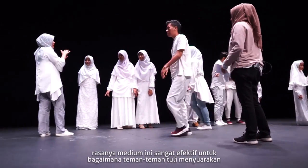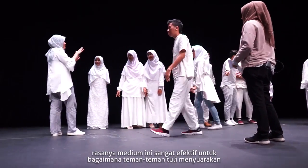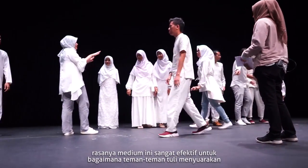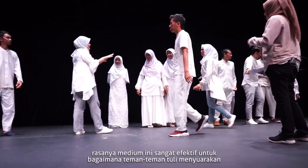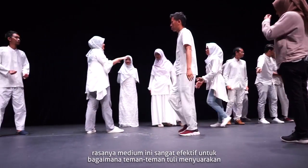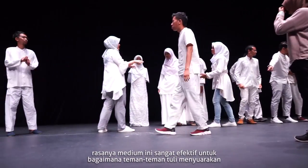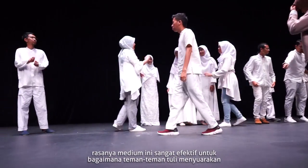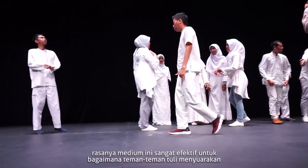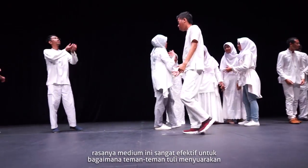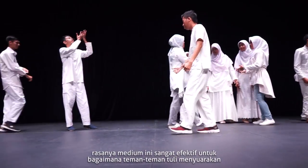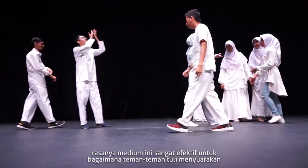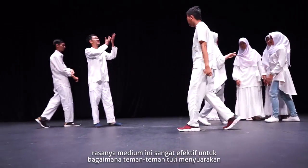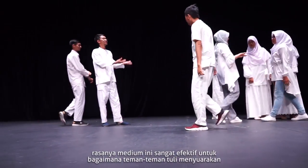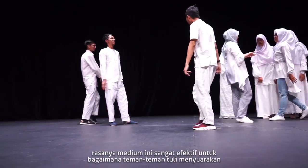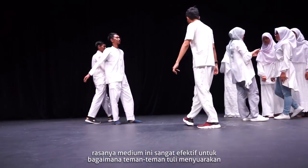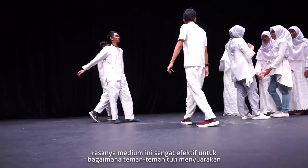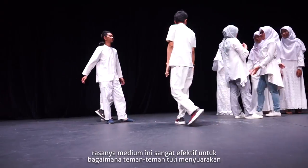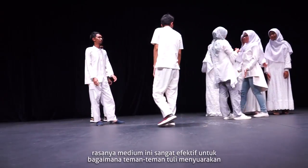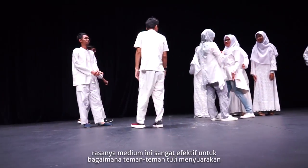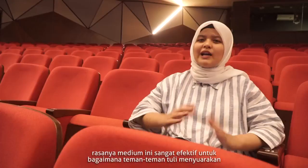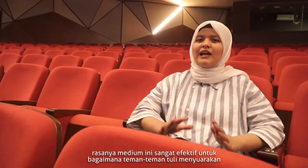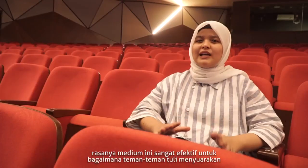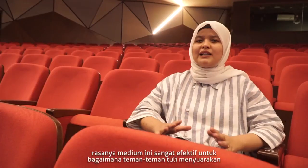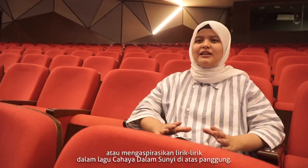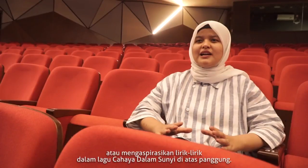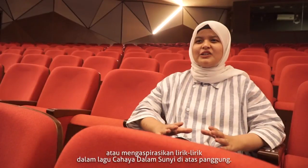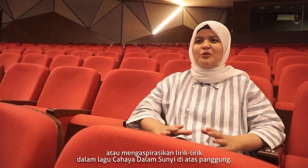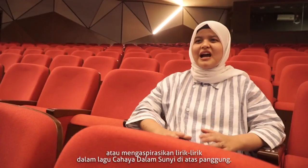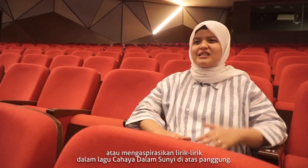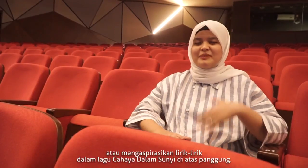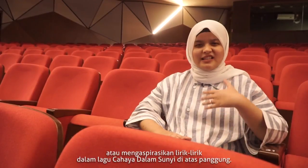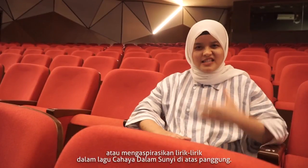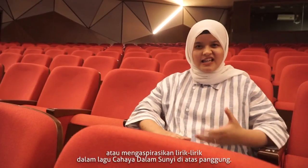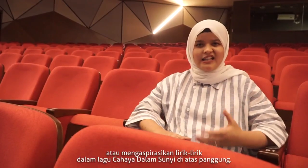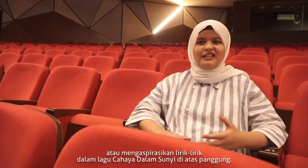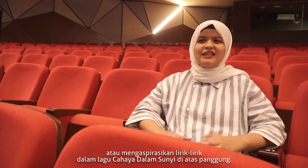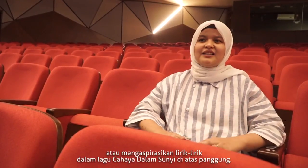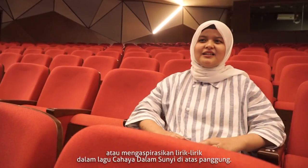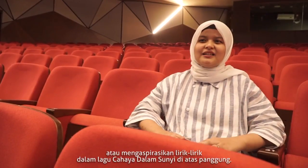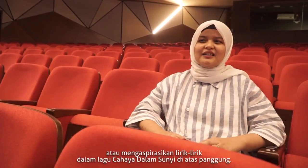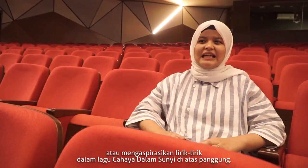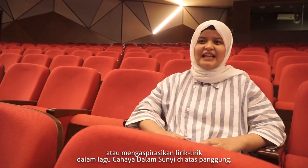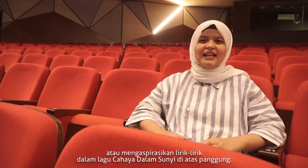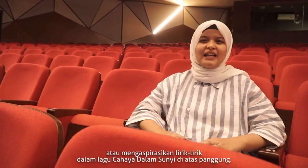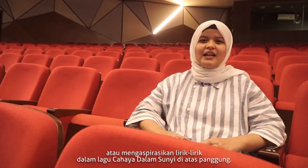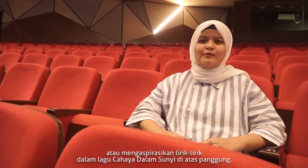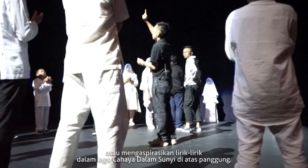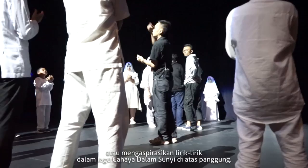sangat efektif untuk bagaimana teman-teman tuli menyuarakan atau mengaspirasikan lirik-lirik dalam lagu Cahaya